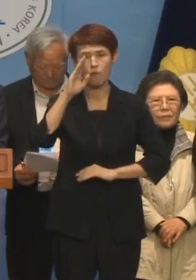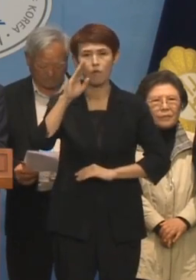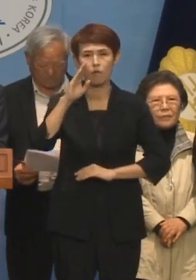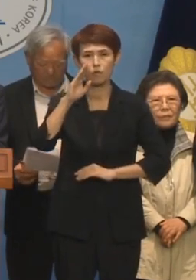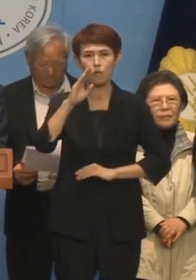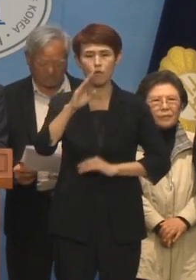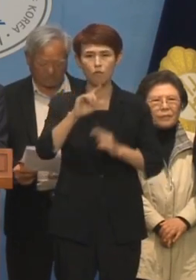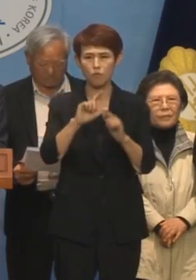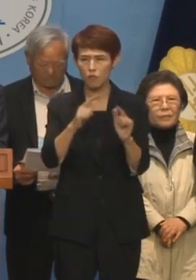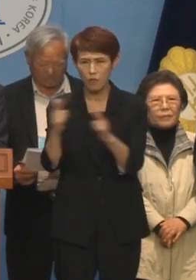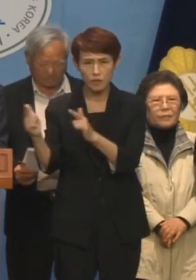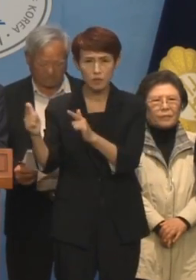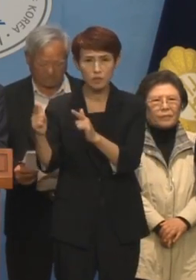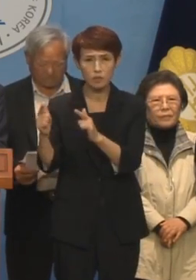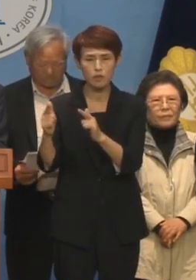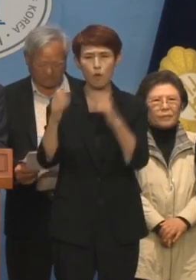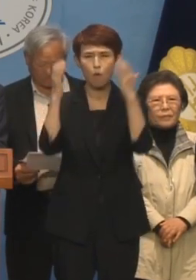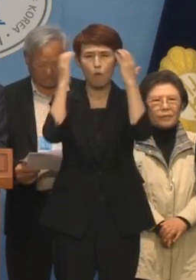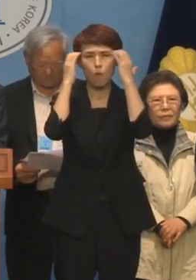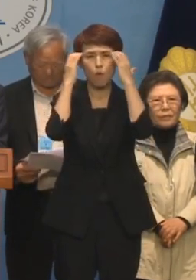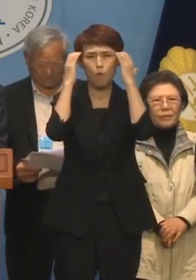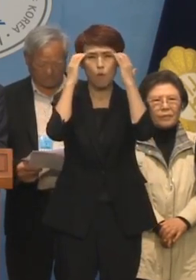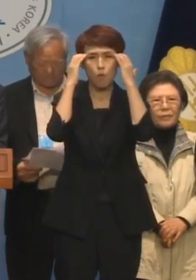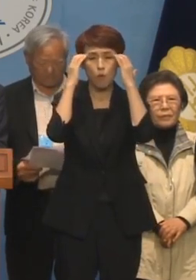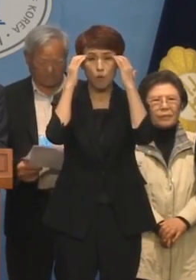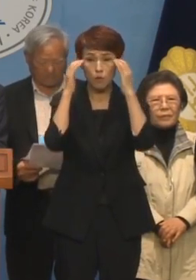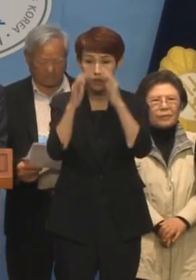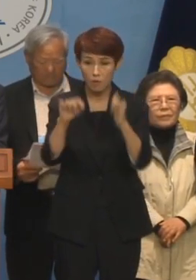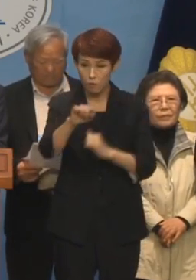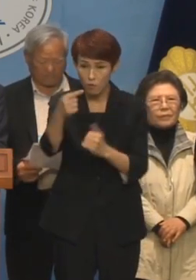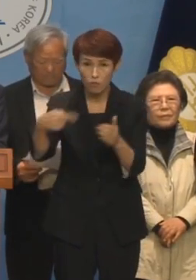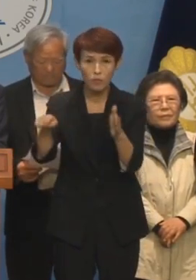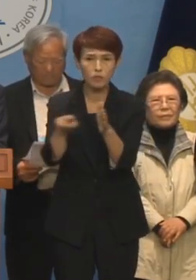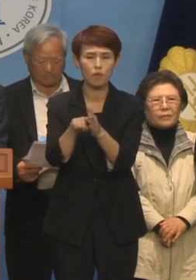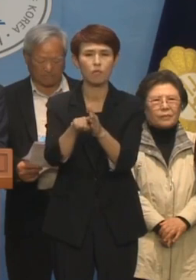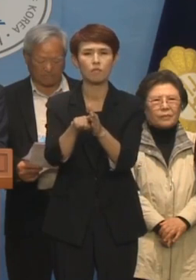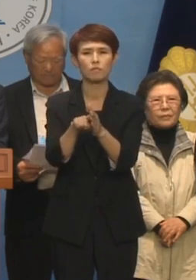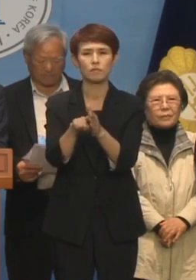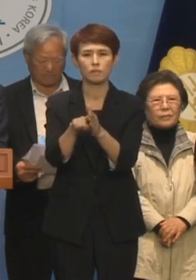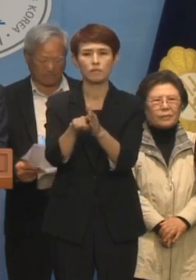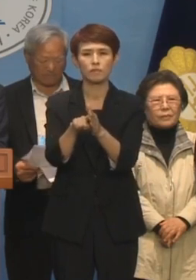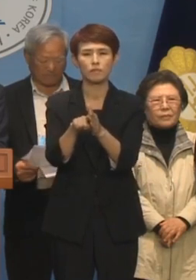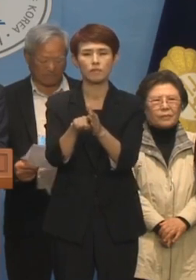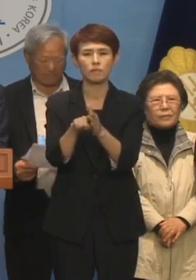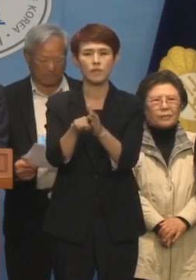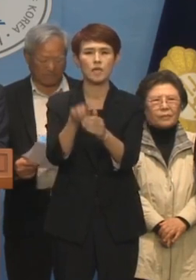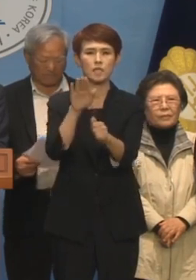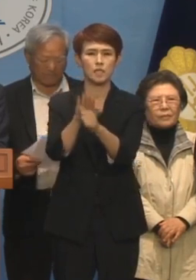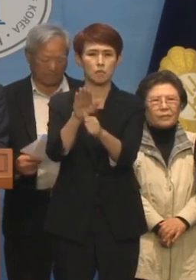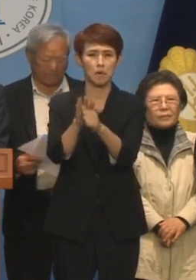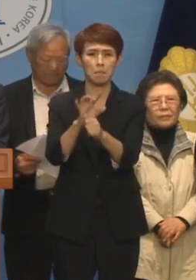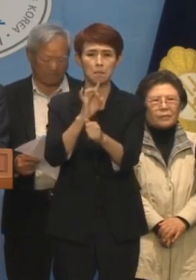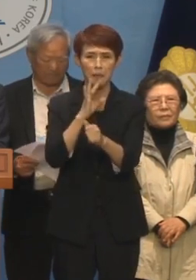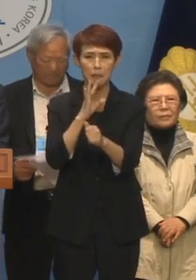사유적 영향으로 고통받는 이들을 위해 최소한의 인도적